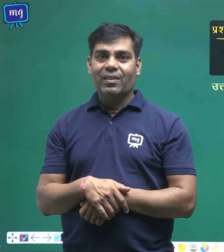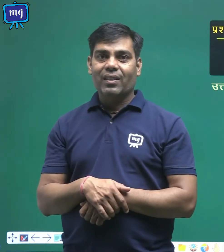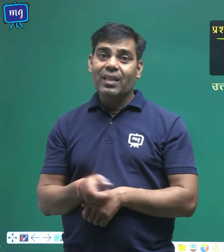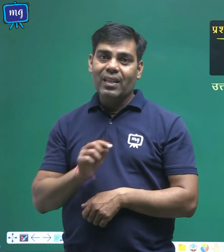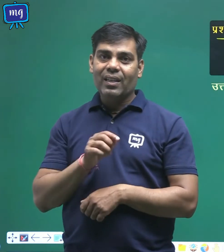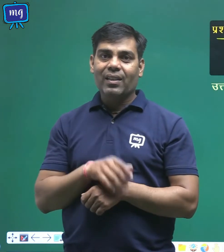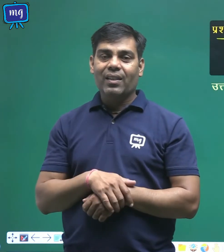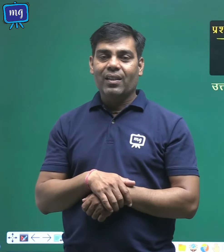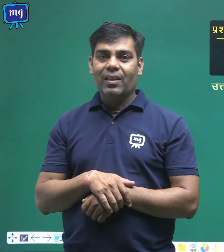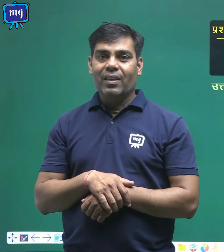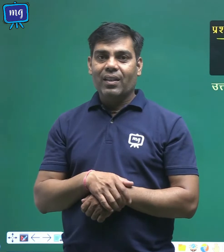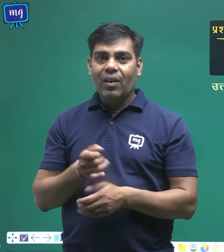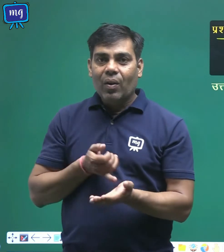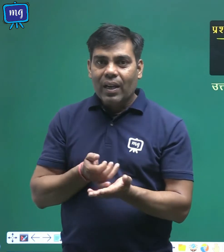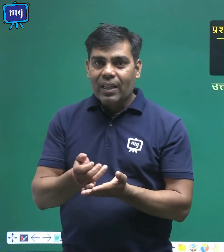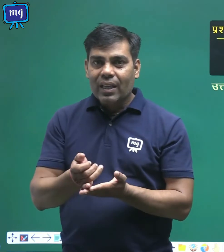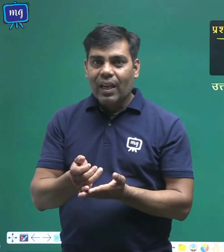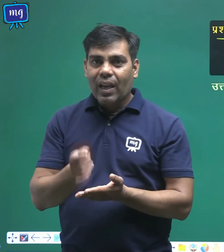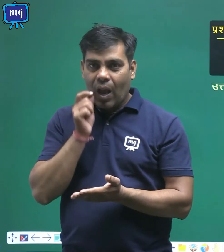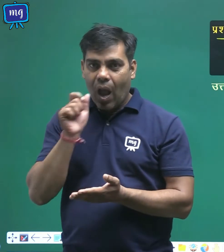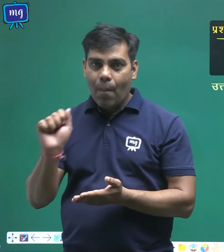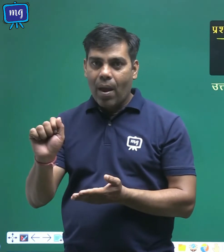कि खेत के मालिक का